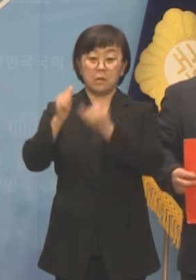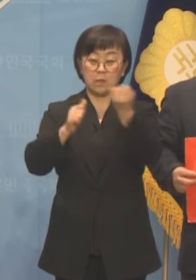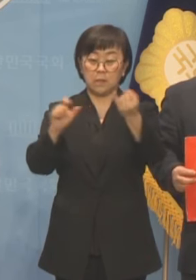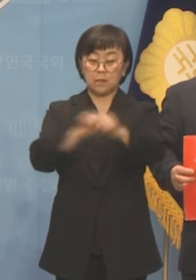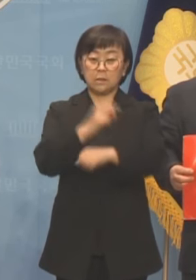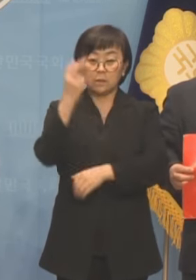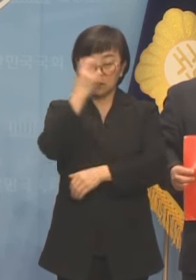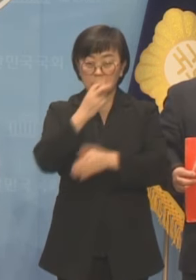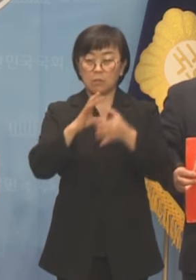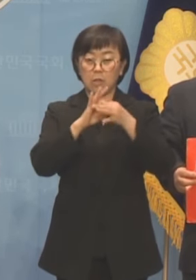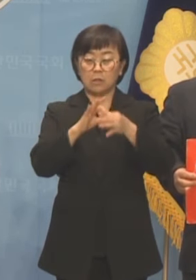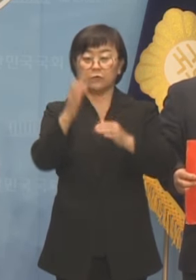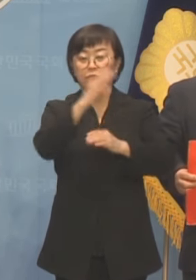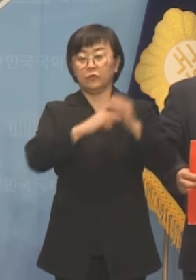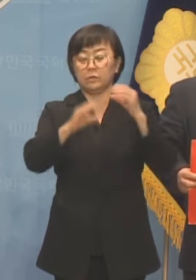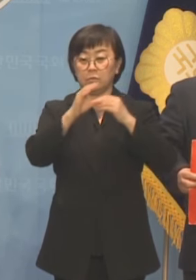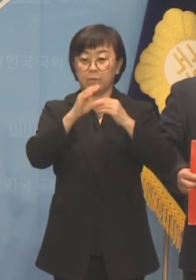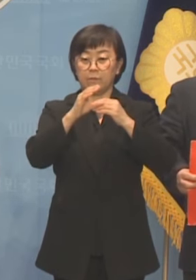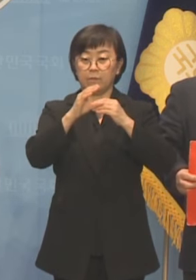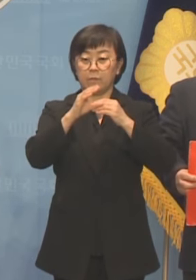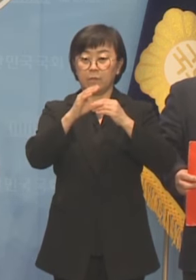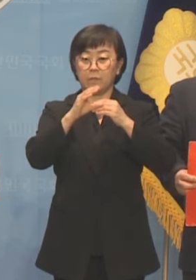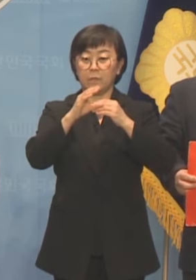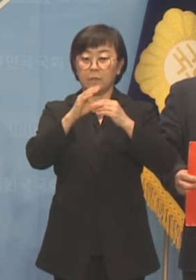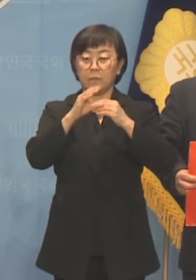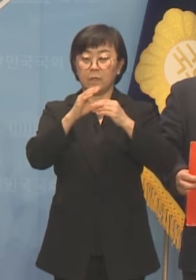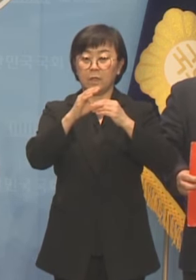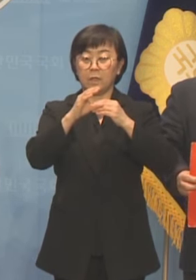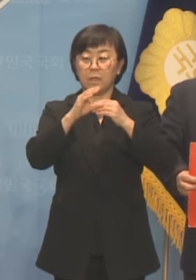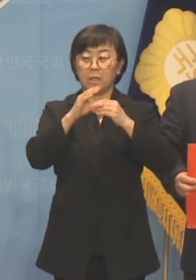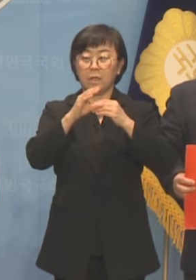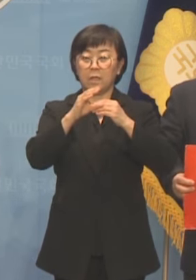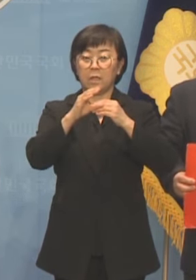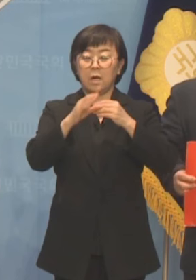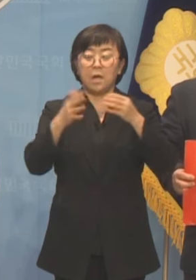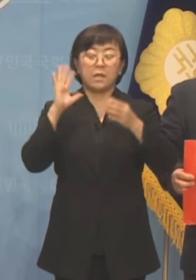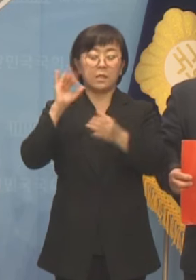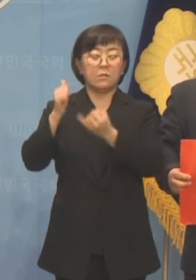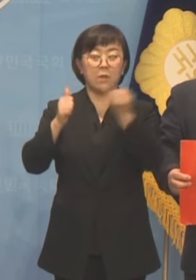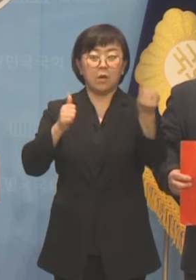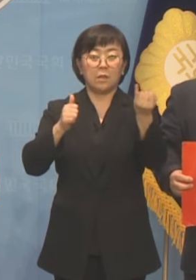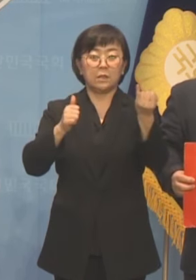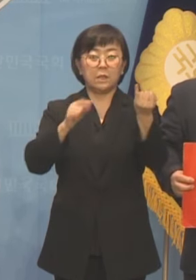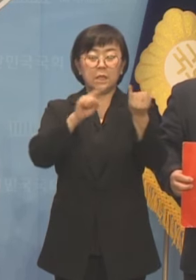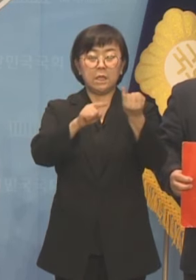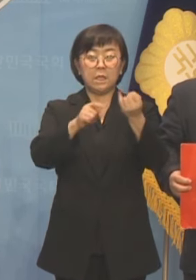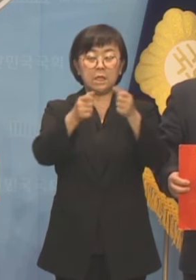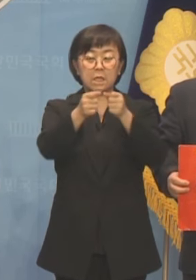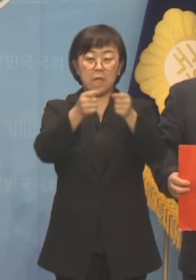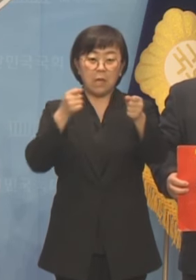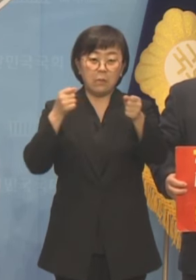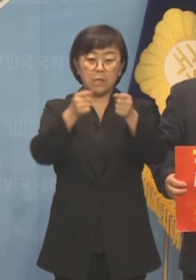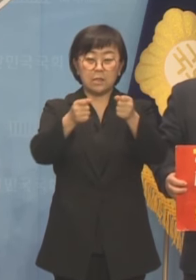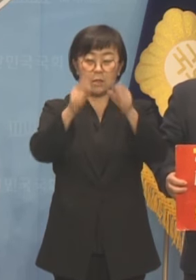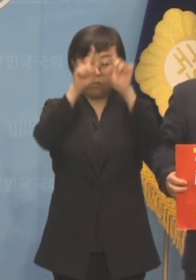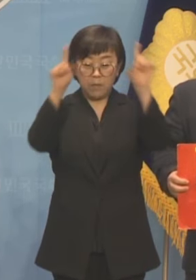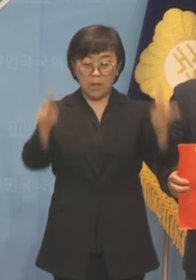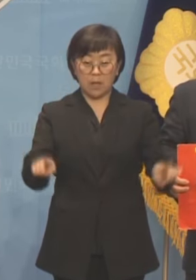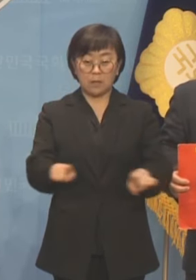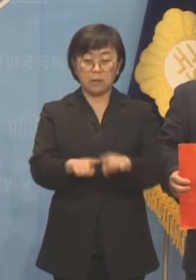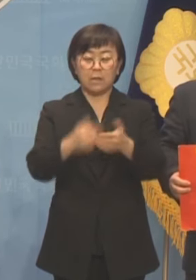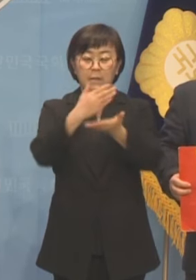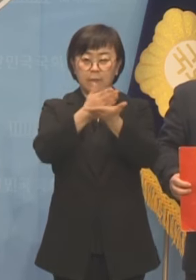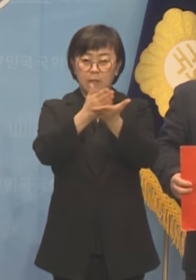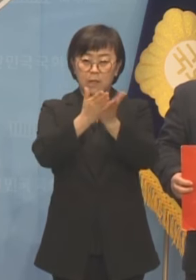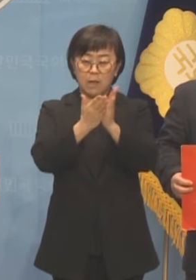특권 관련해서 추가적으로 흔히 일명 김건희 캐비닛이 할 수 있을 정도의